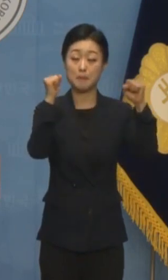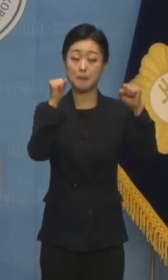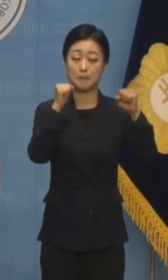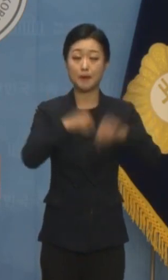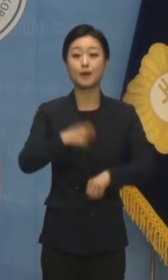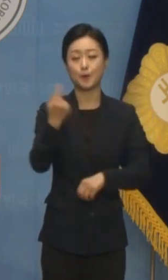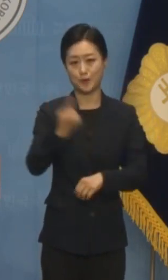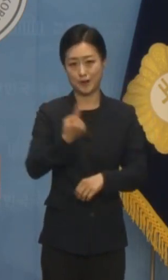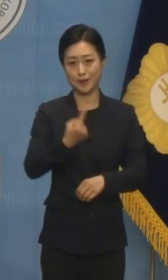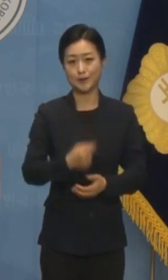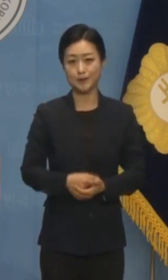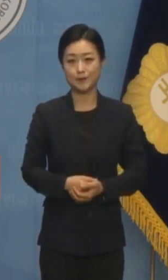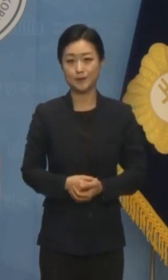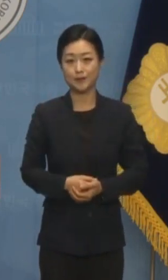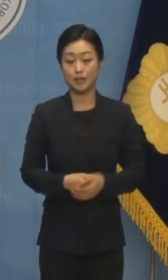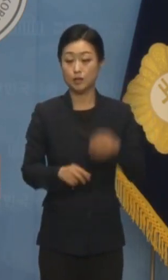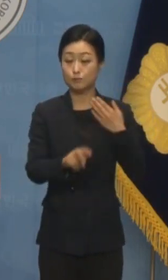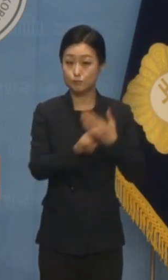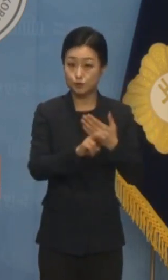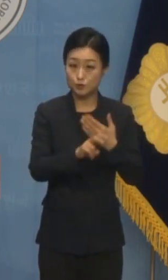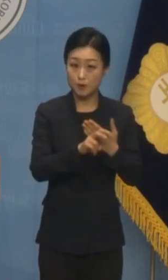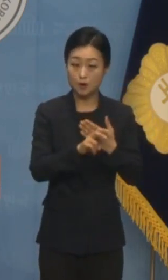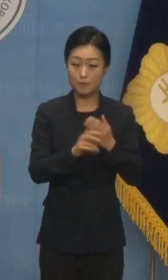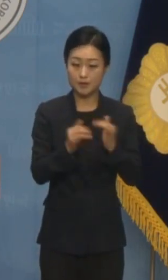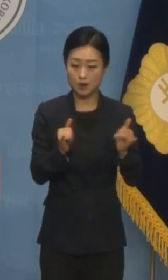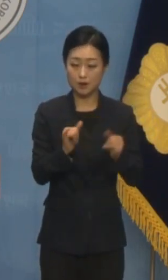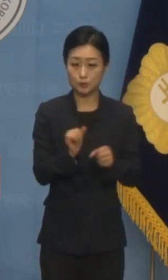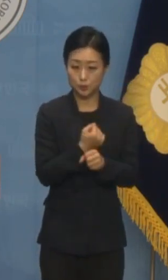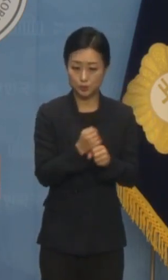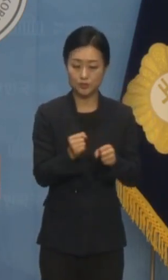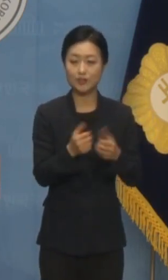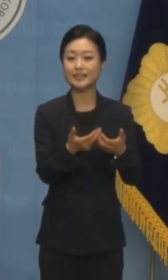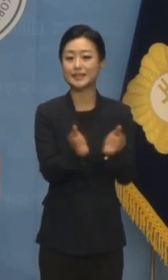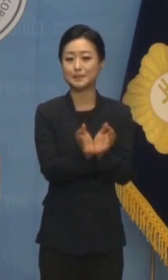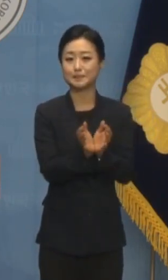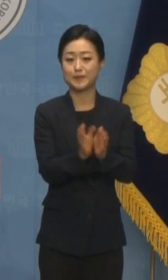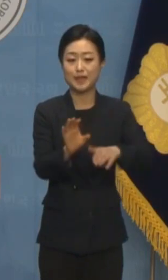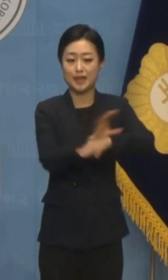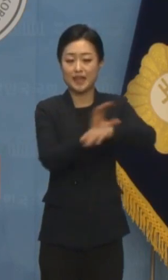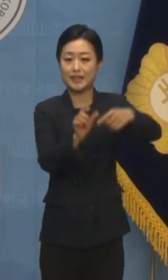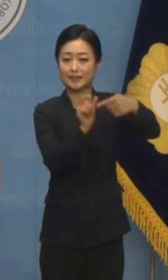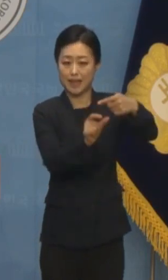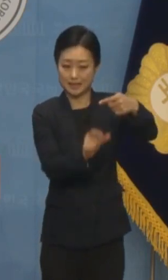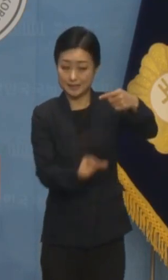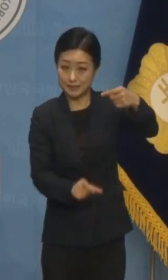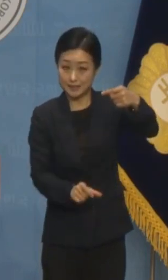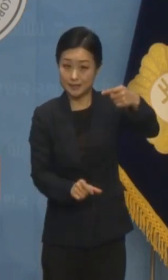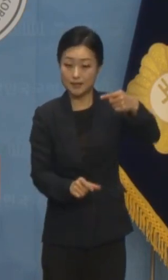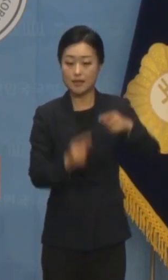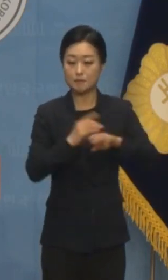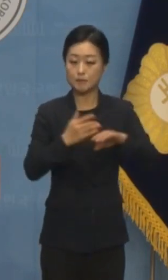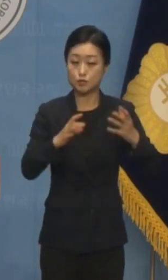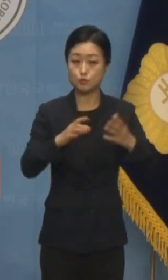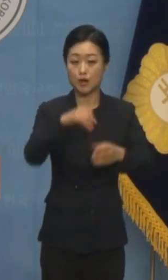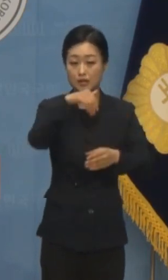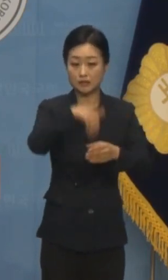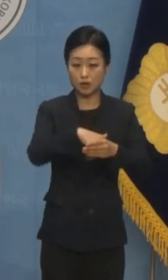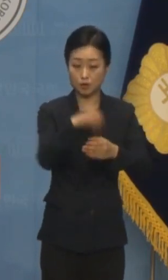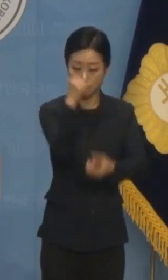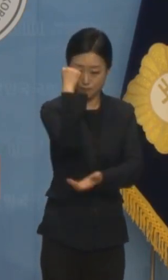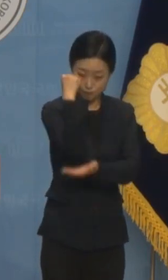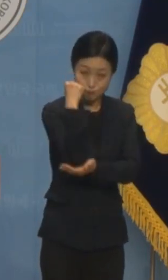문제일 뿐입니다. 불법적인 여론조성팀, 댓글팀의 운영은 민주주의와 선거제도를